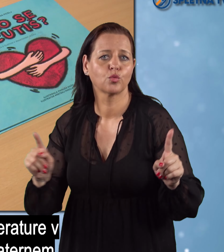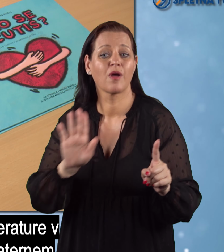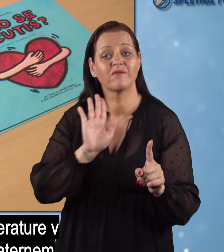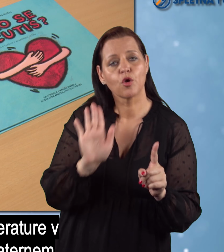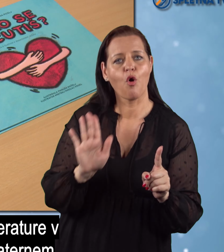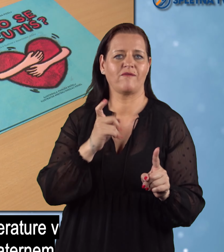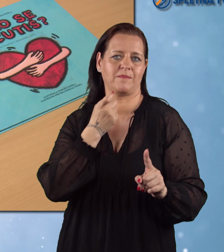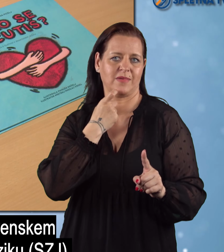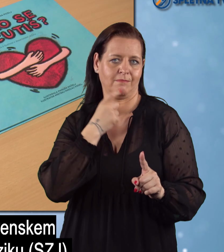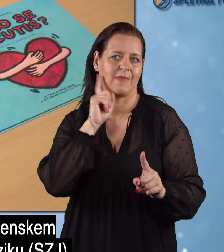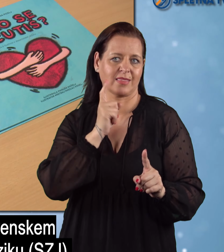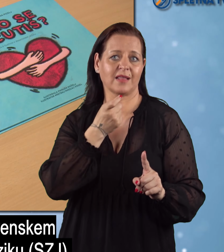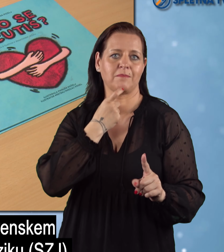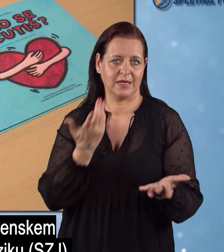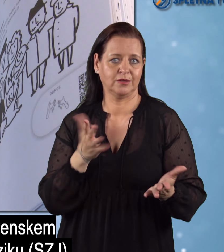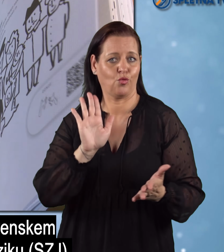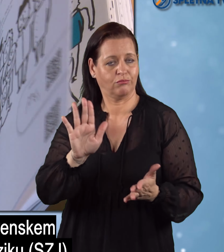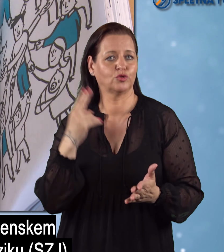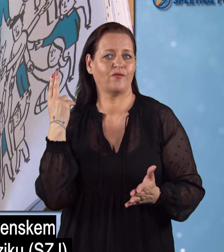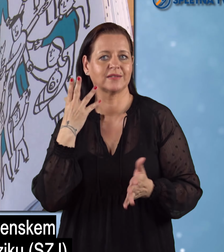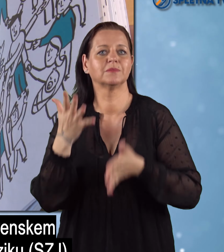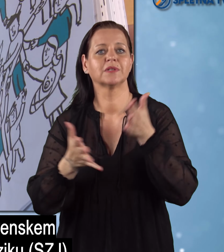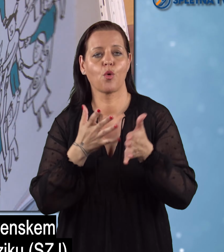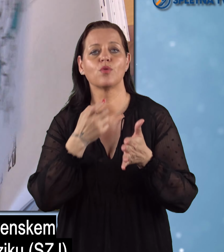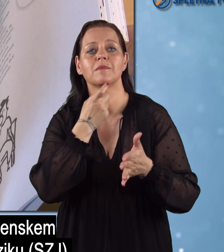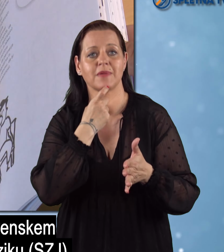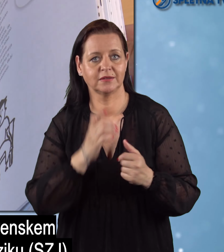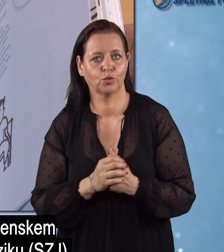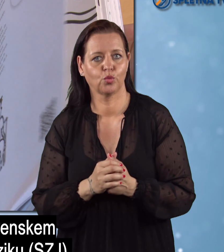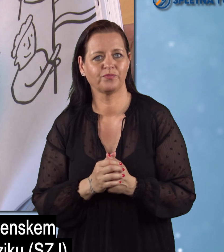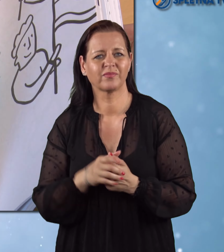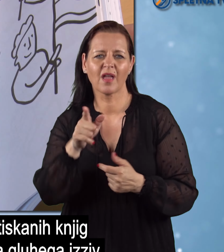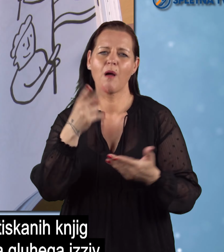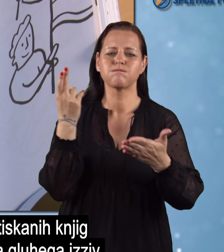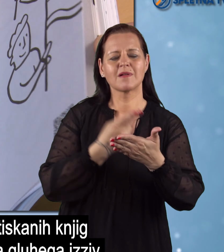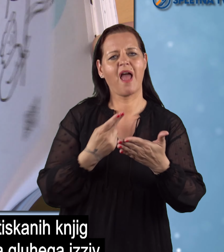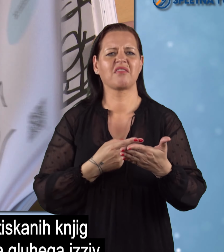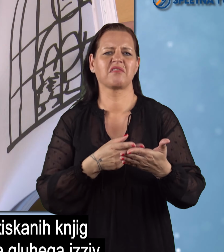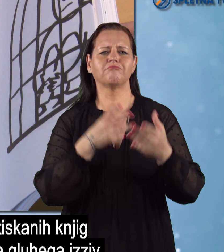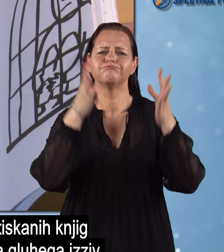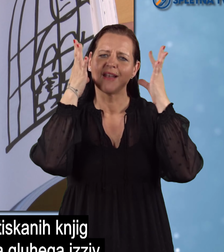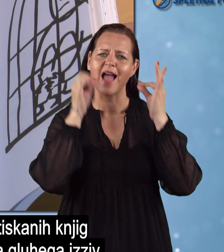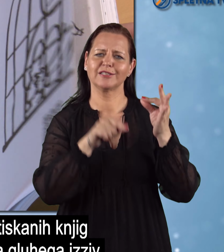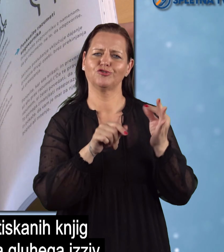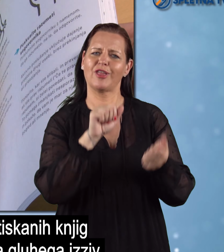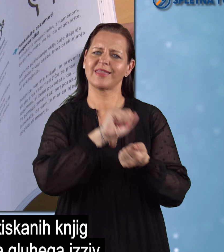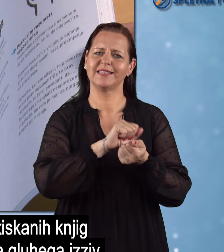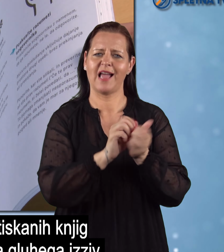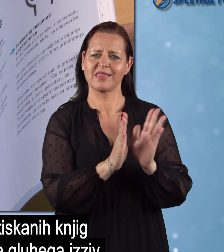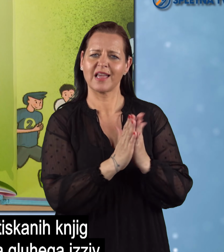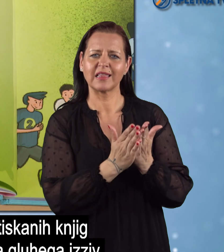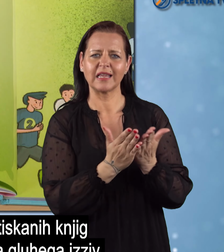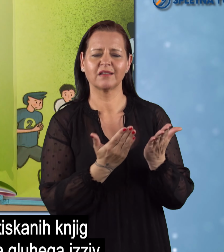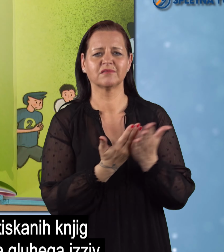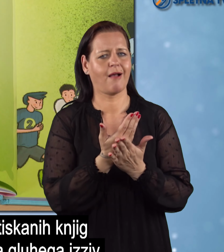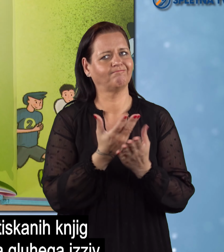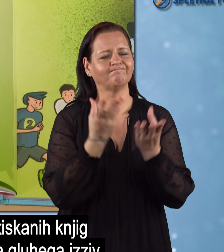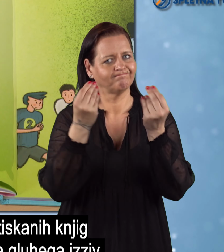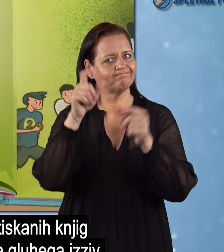literature v njihovem maternem jeziku, slovenskem znakovnem jeziku. Branje klasičnih tiskanih knjig je